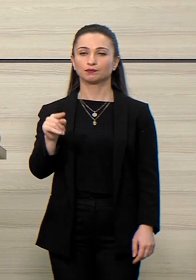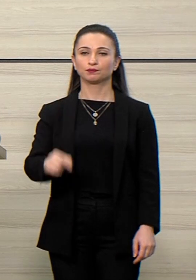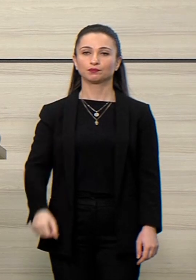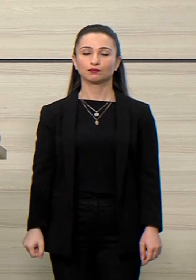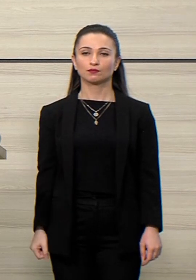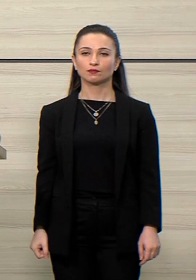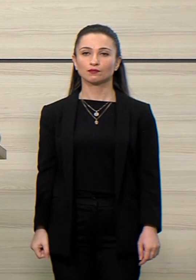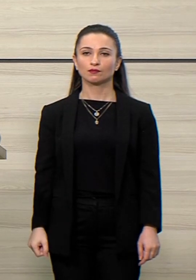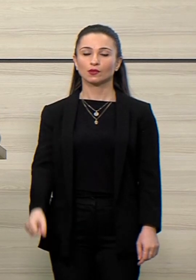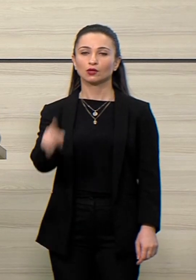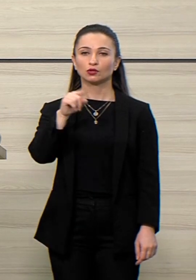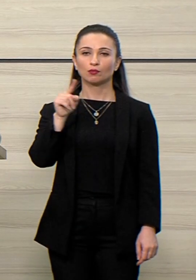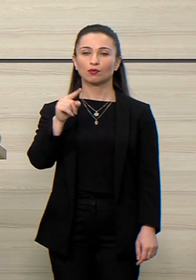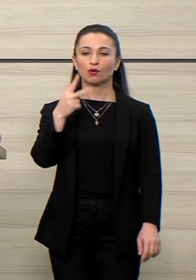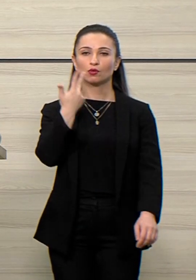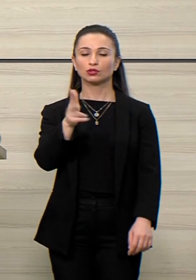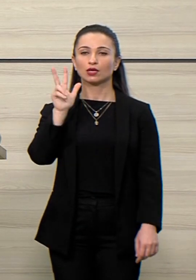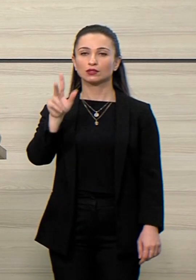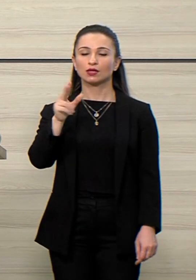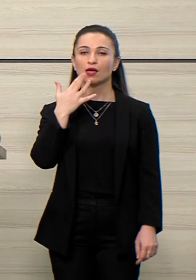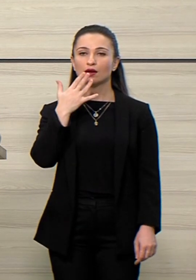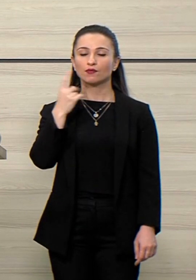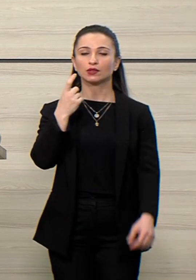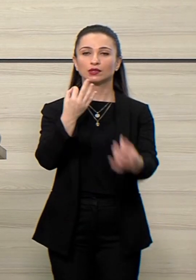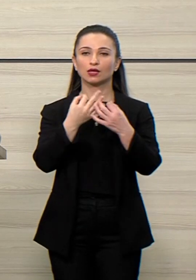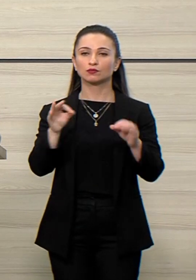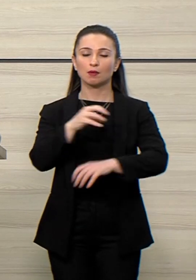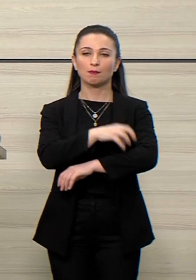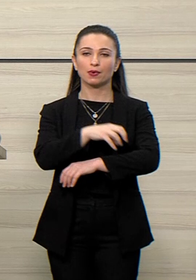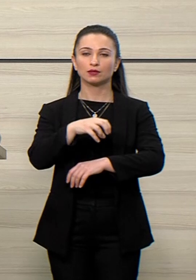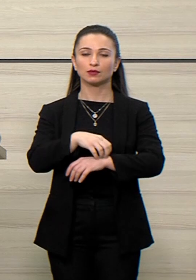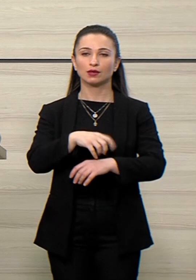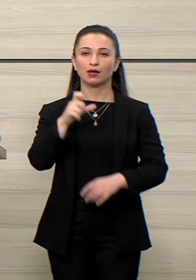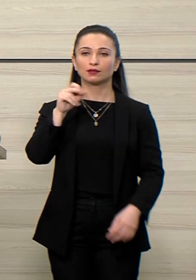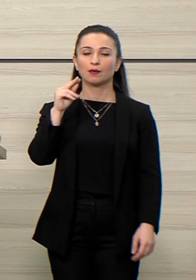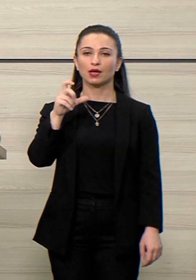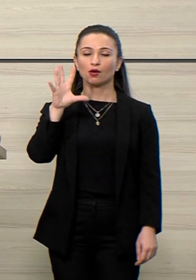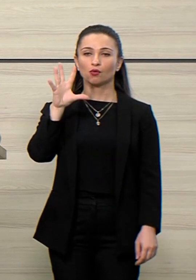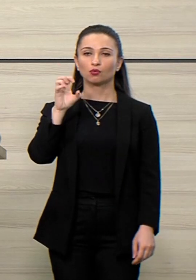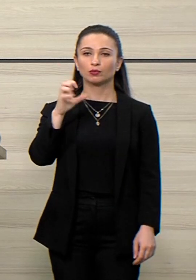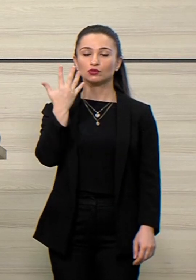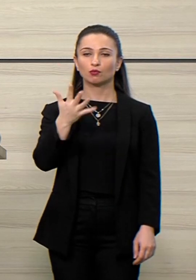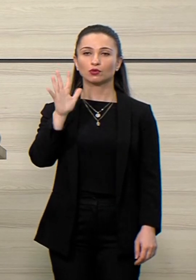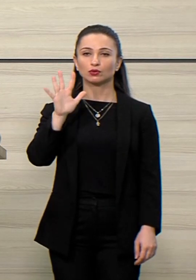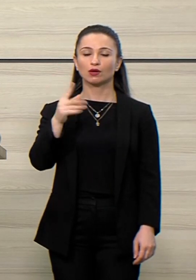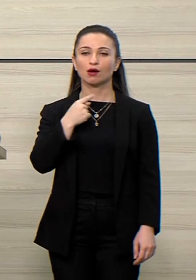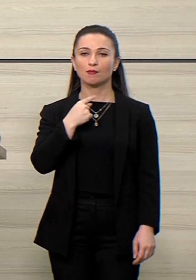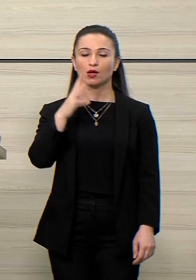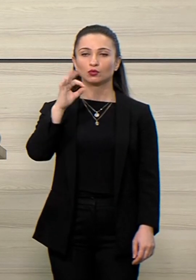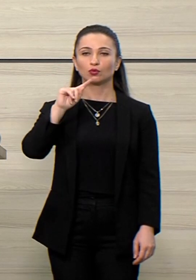0.05%. ნომერი 33 ეროვნულ დემოკრატიული პარტია, ედპ, 555